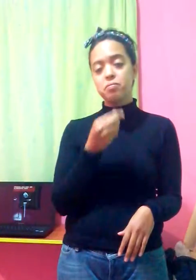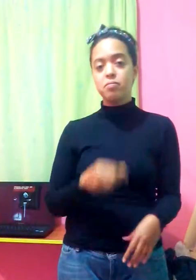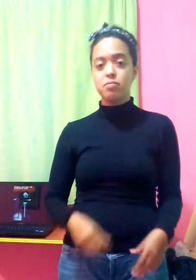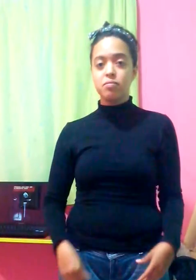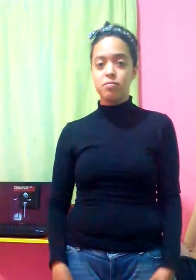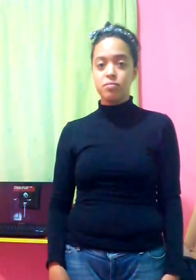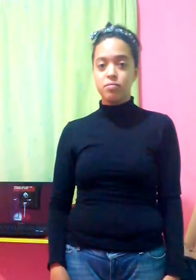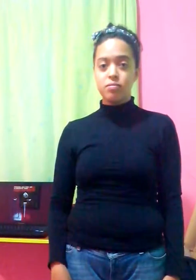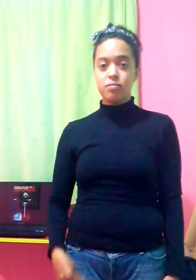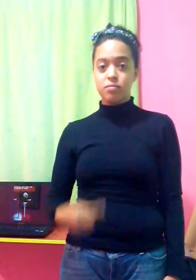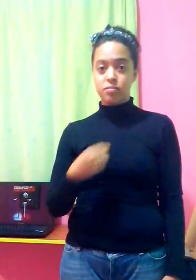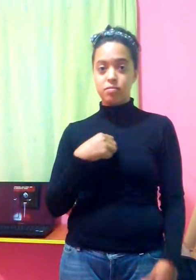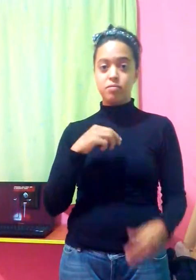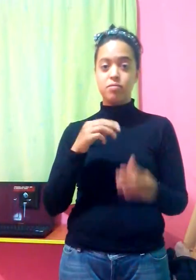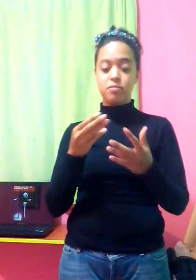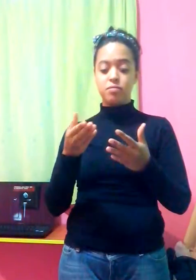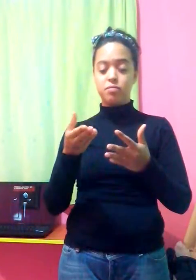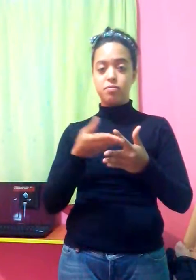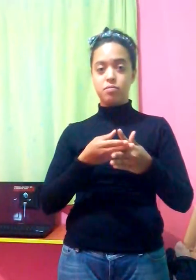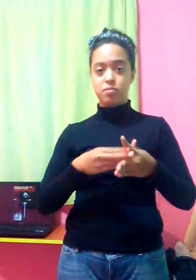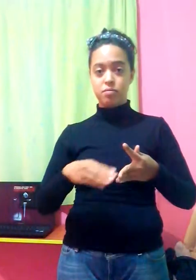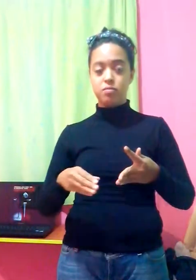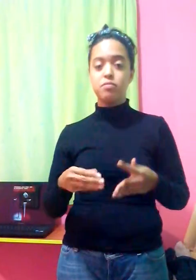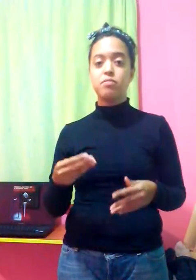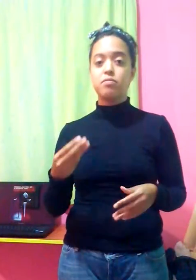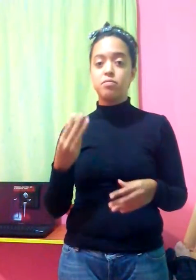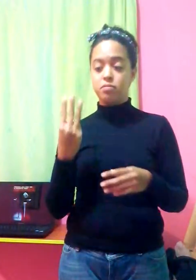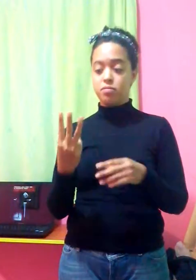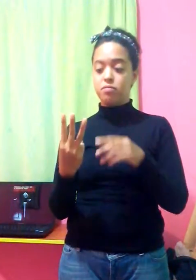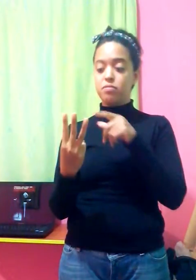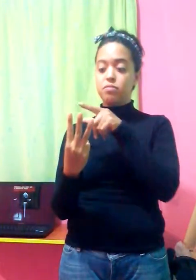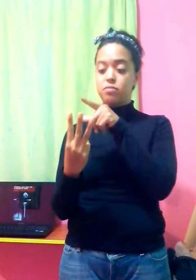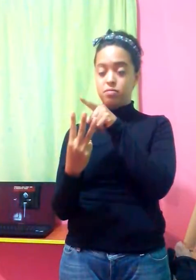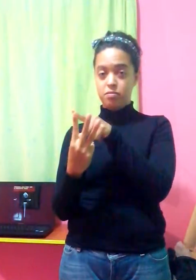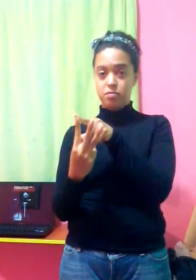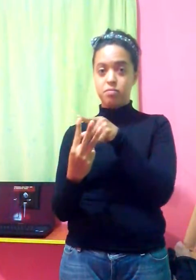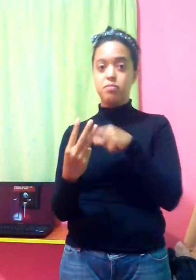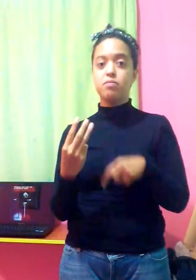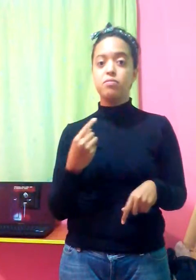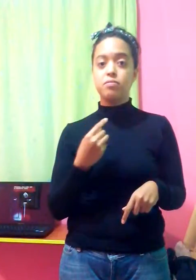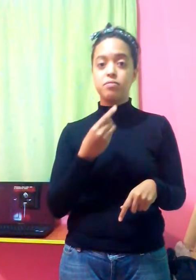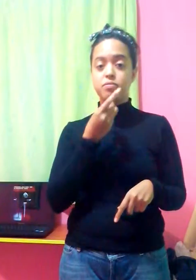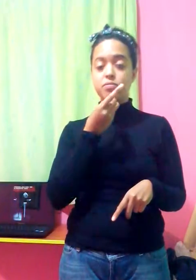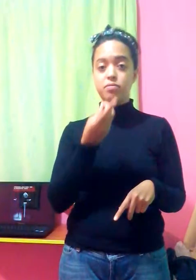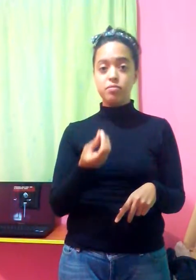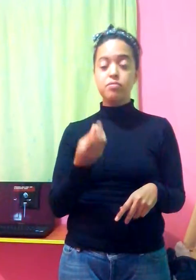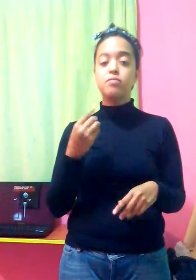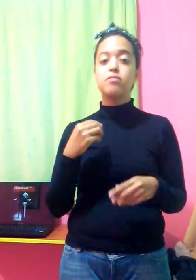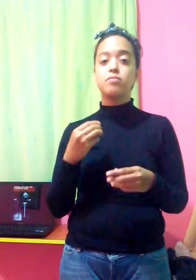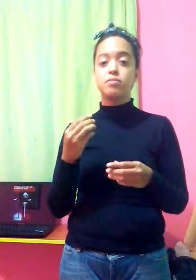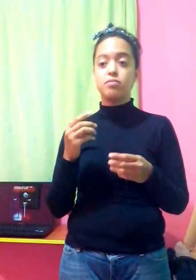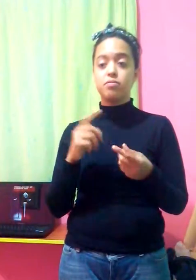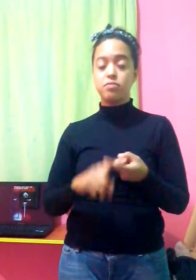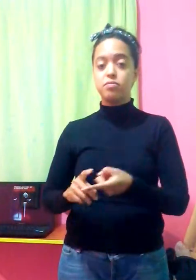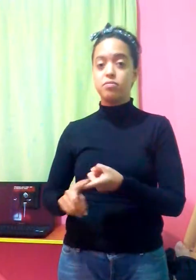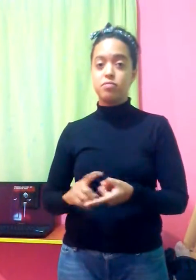Yo voy a dividir mi plática en tres partes. La primera parte le vengo a decir esas diferencias graves, fuertes que existen entre